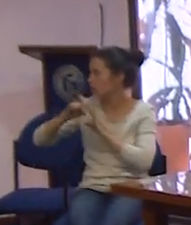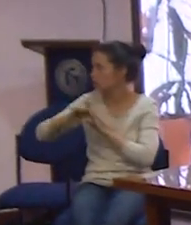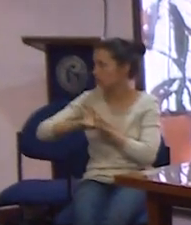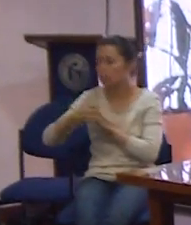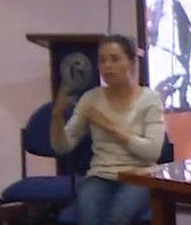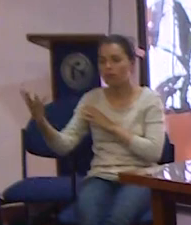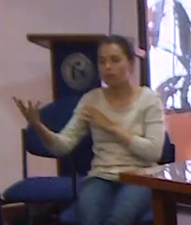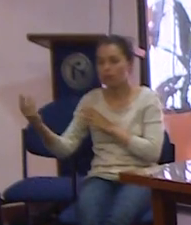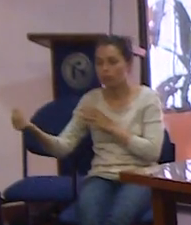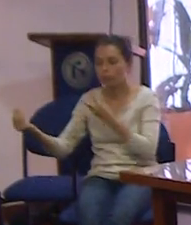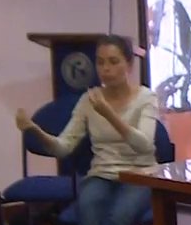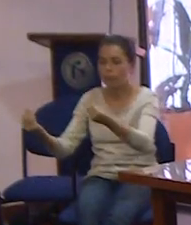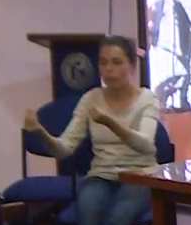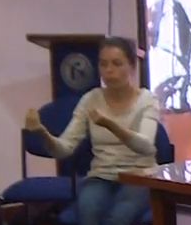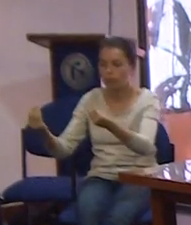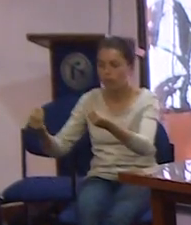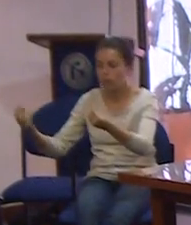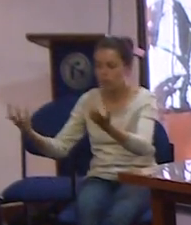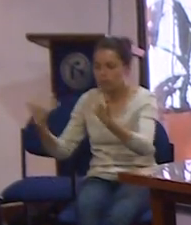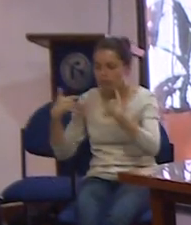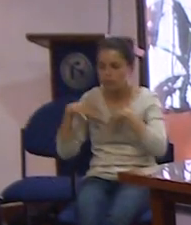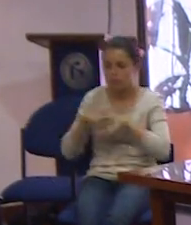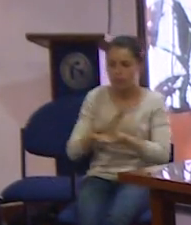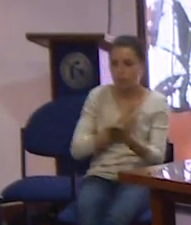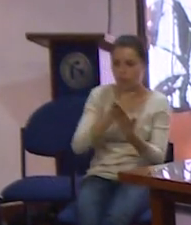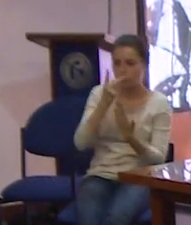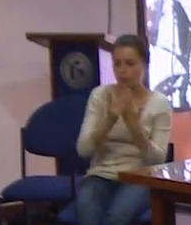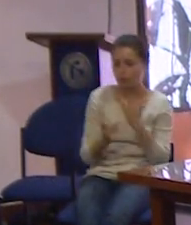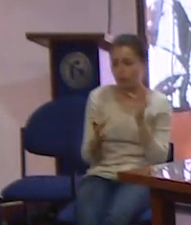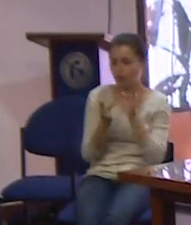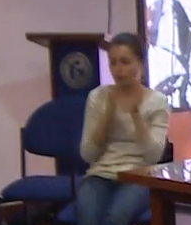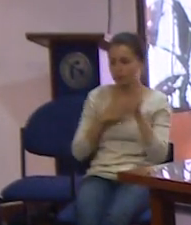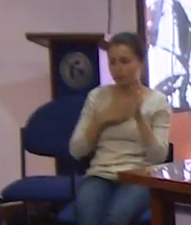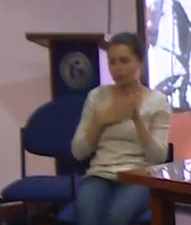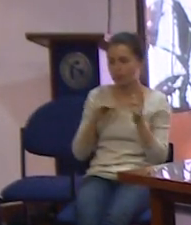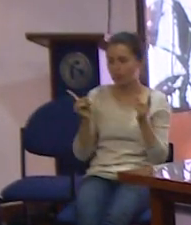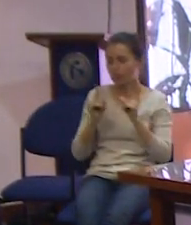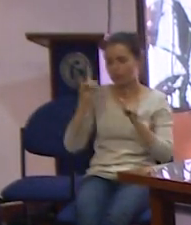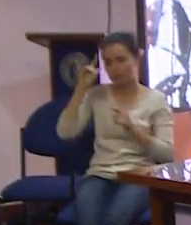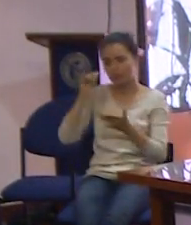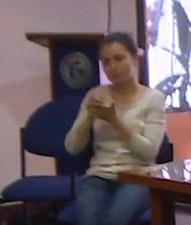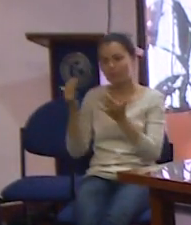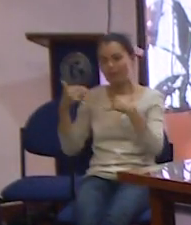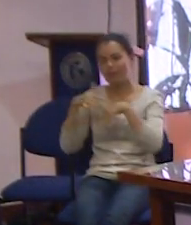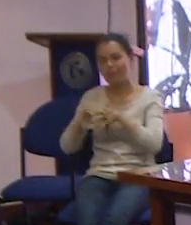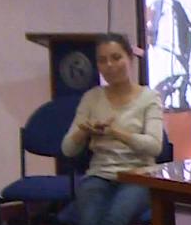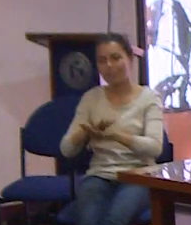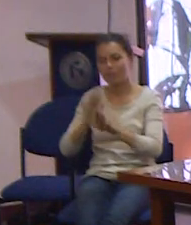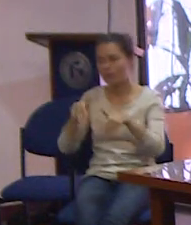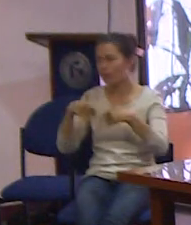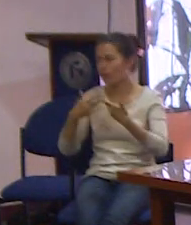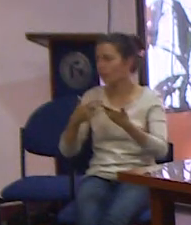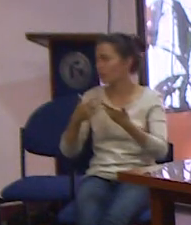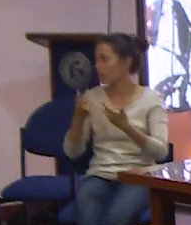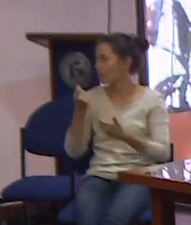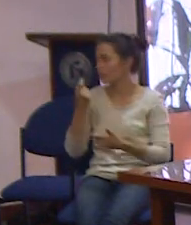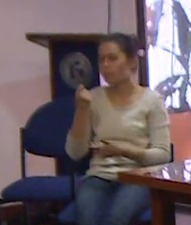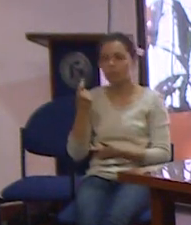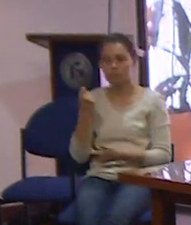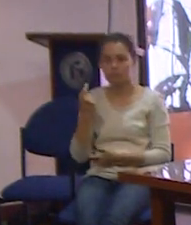aquí, de allá, sino armar la complejidad, las redes de tejido, y me parece que sería más viable desde